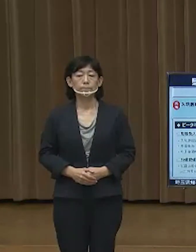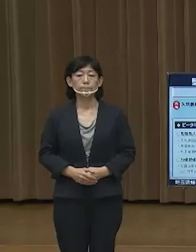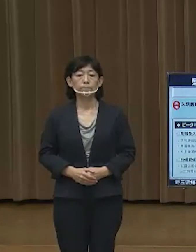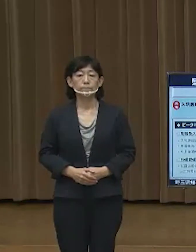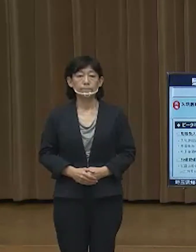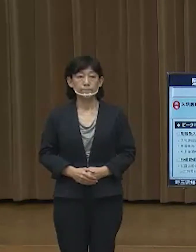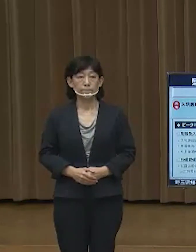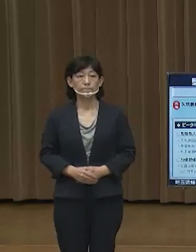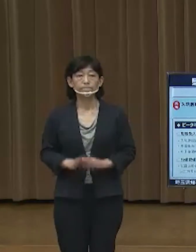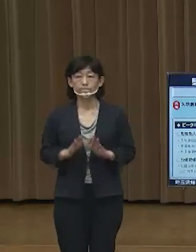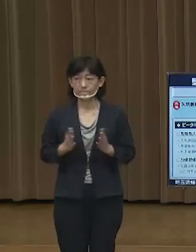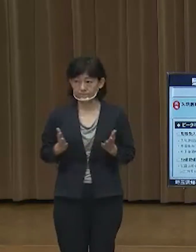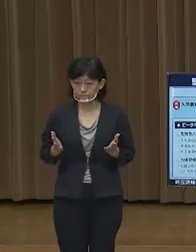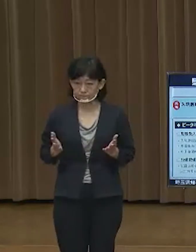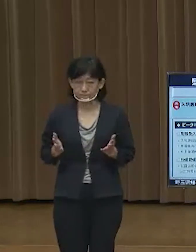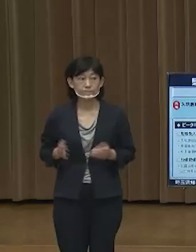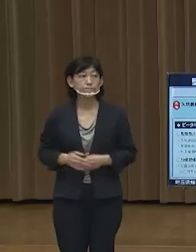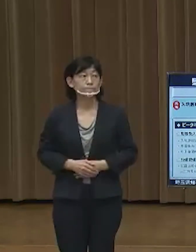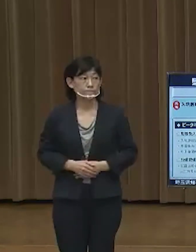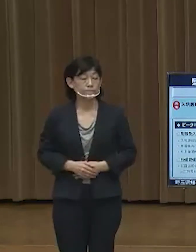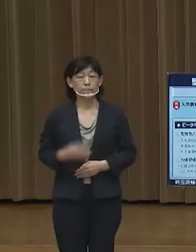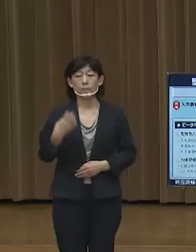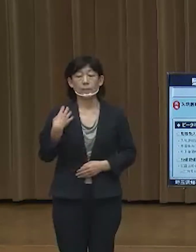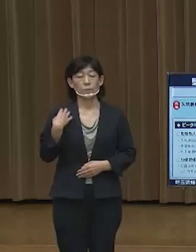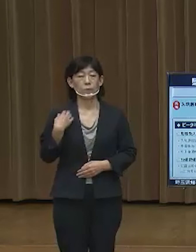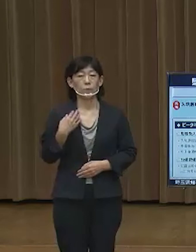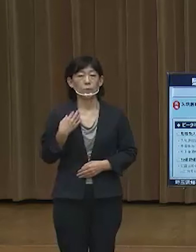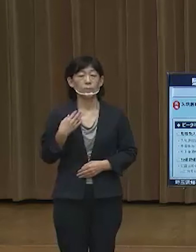よろしいでしょうか。 どうぞ。